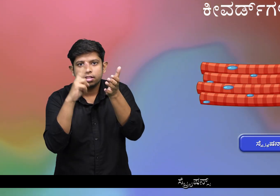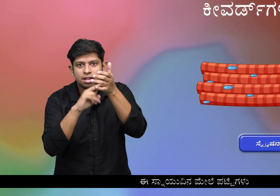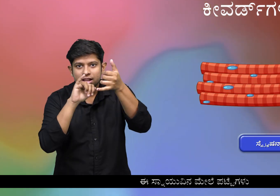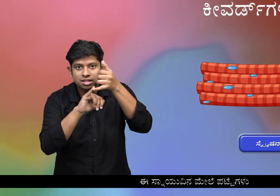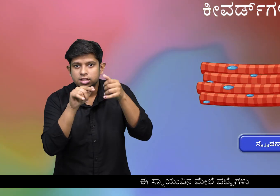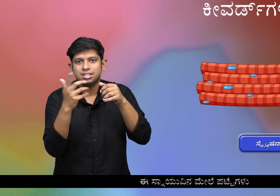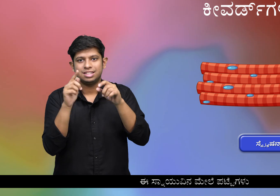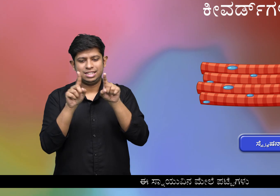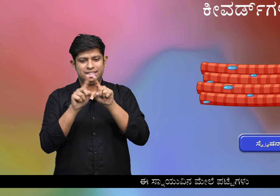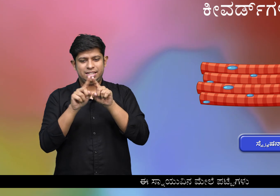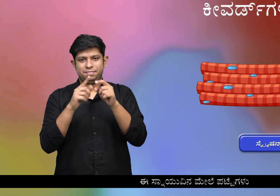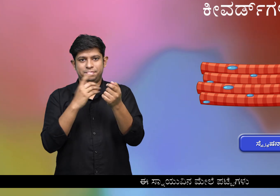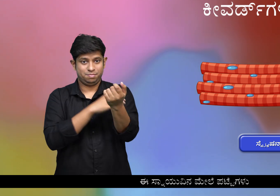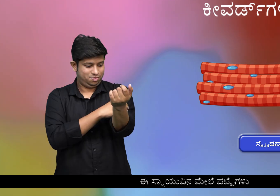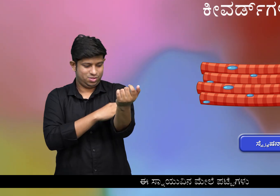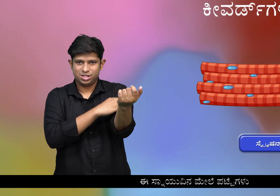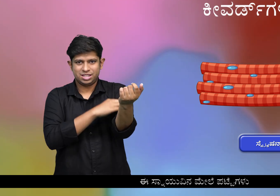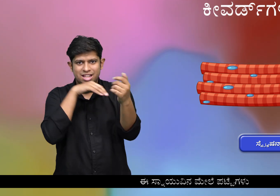ಈ ಸ್ನಾಯುವಿನ ಮೇಲೆ ಪಟ್ಟೆಗಳು,